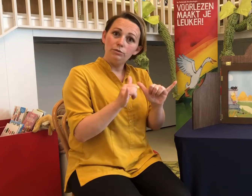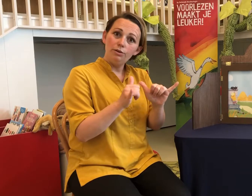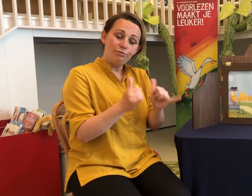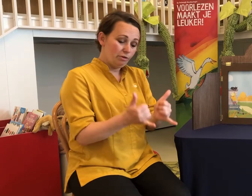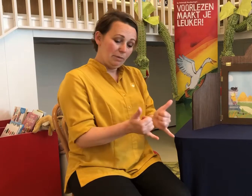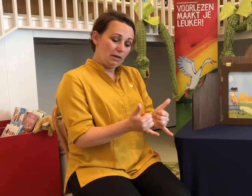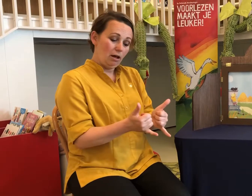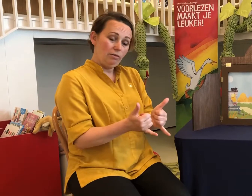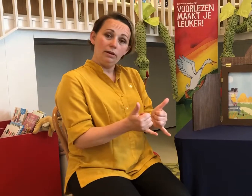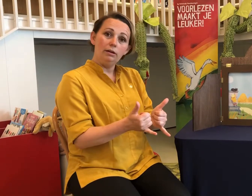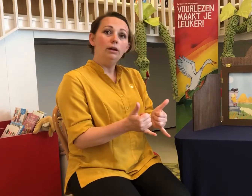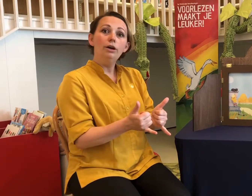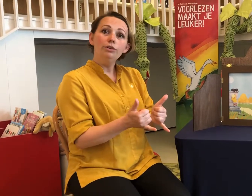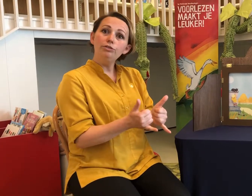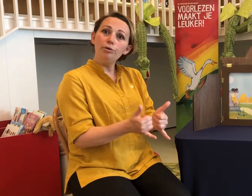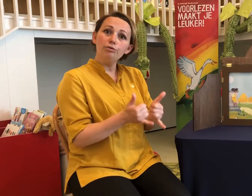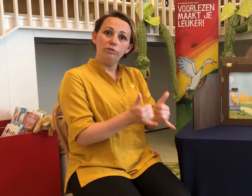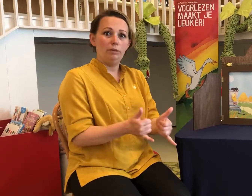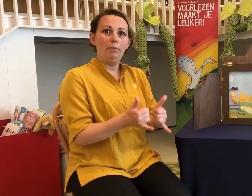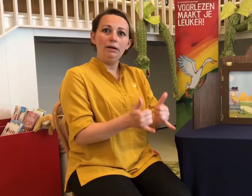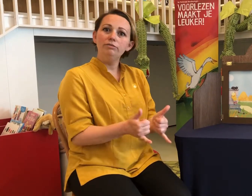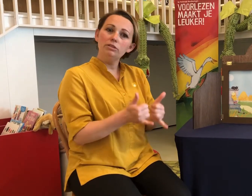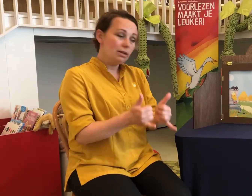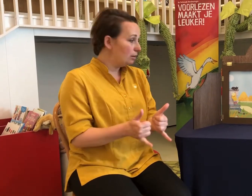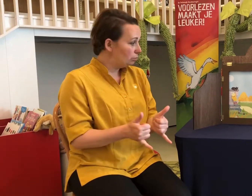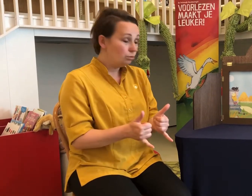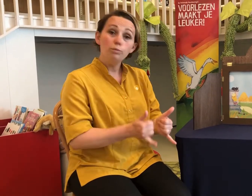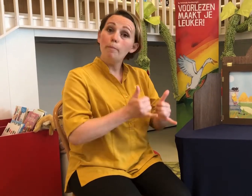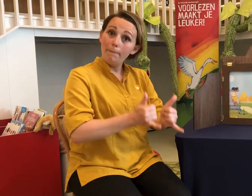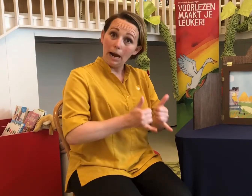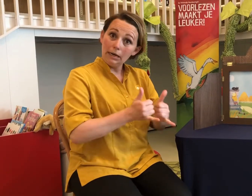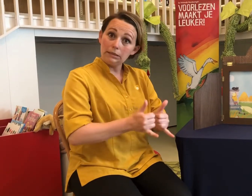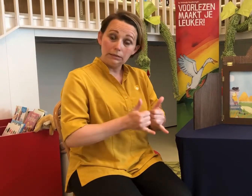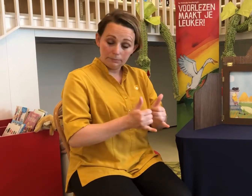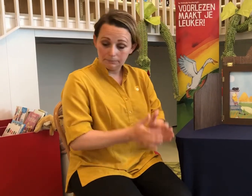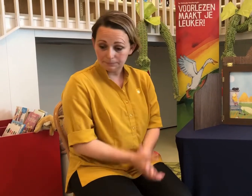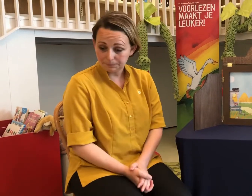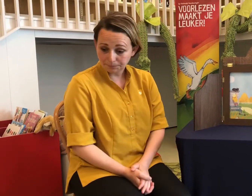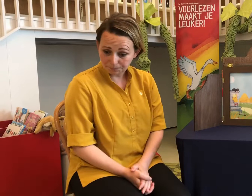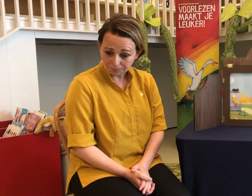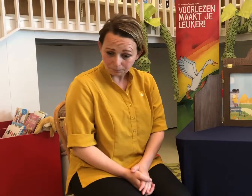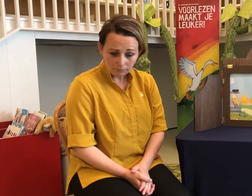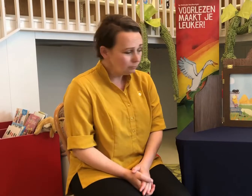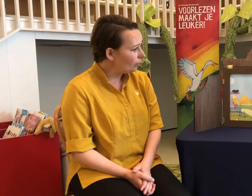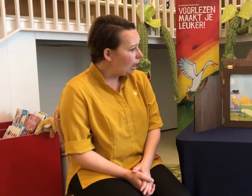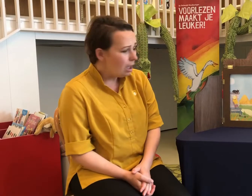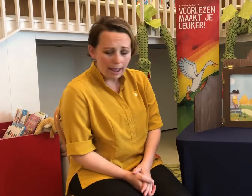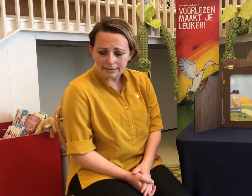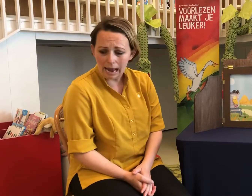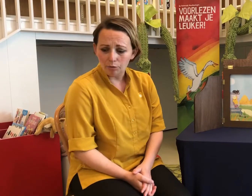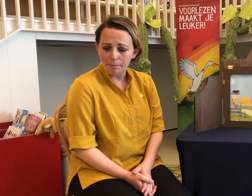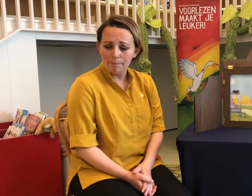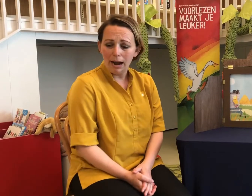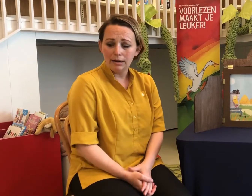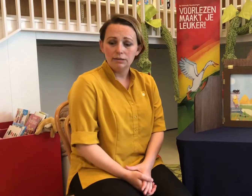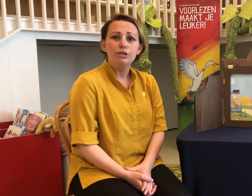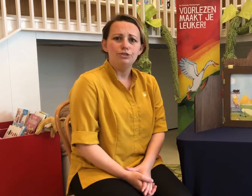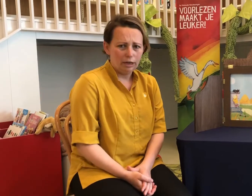alsof je met je handen de teugels van het paard vasthoudt. Paard. Het oude paard zegt